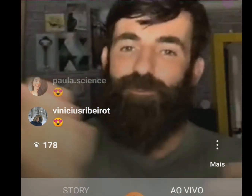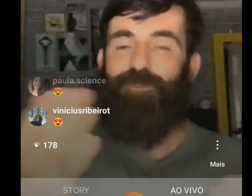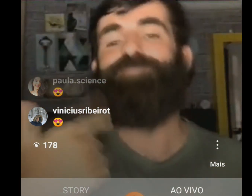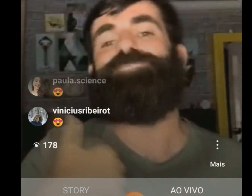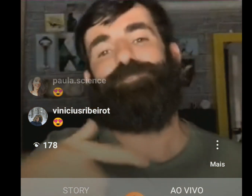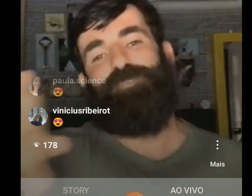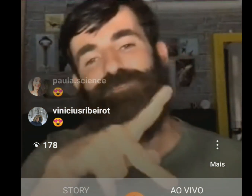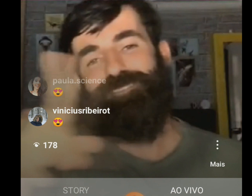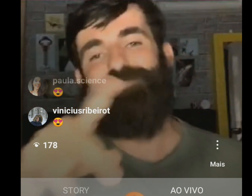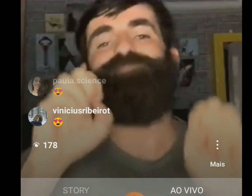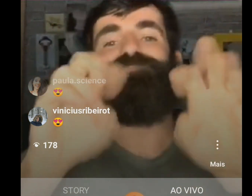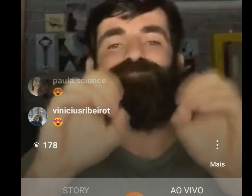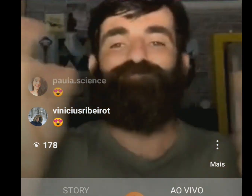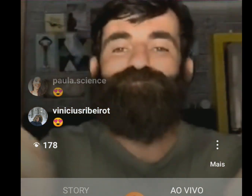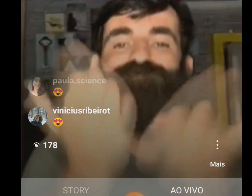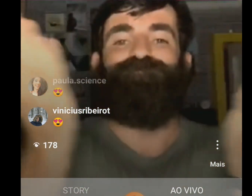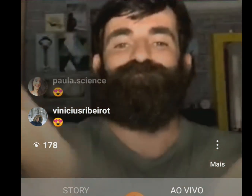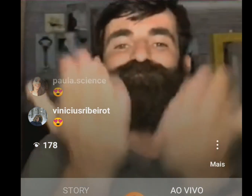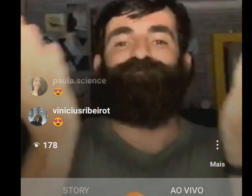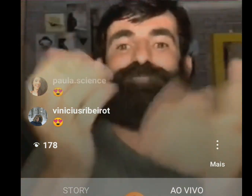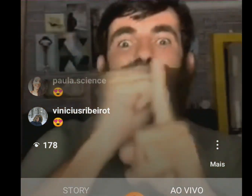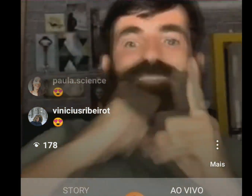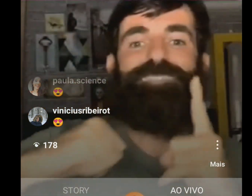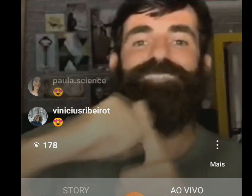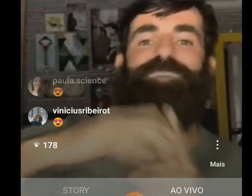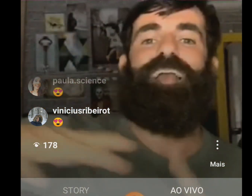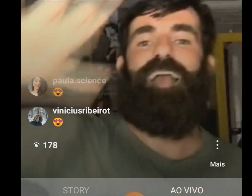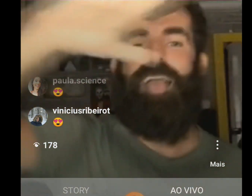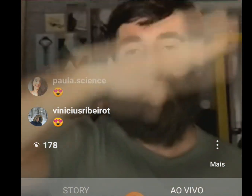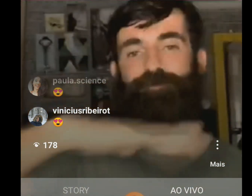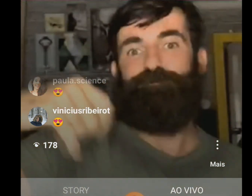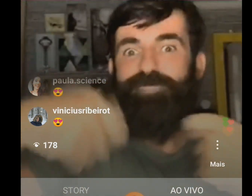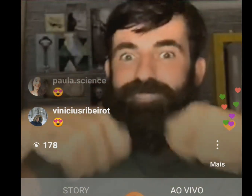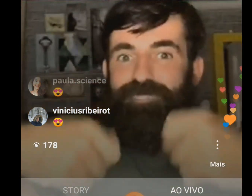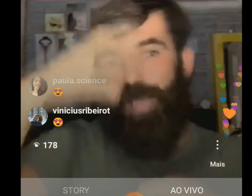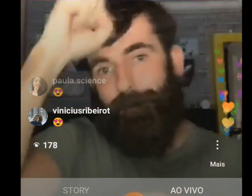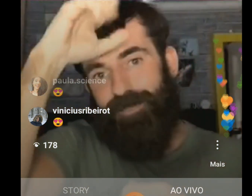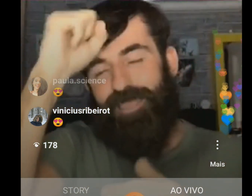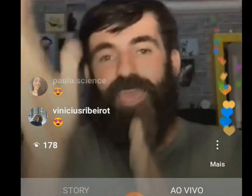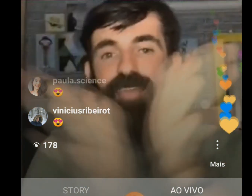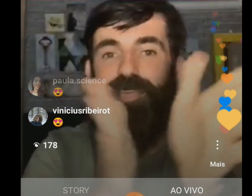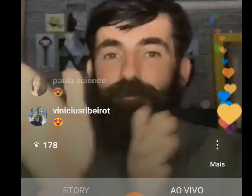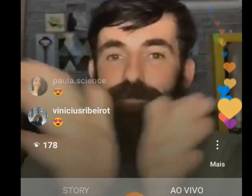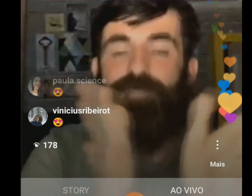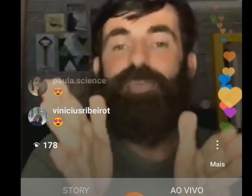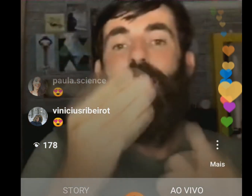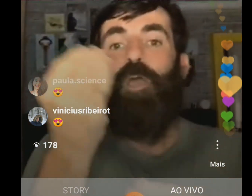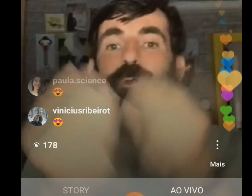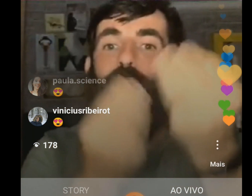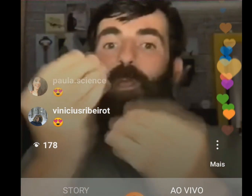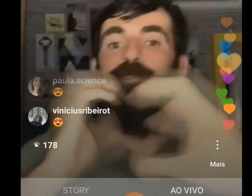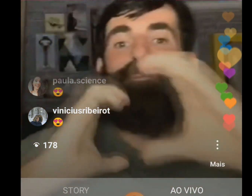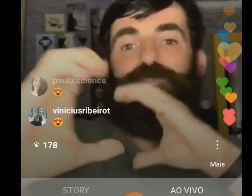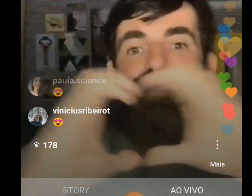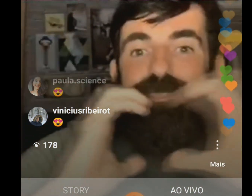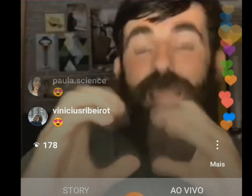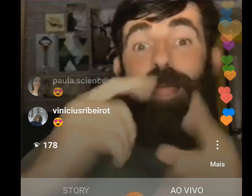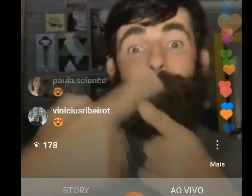agora eu sou professor para poder ensinar e estimular essa sociedade, né, nessa área da comunicação e acessibilidade para a comunicação com o